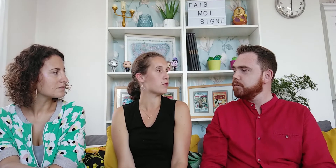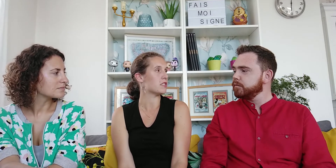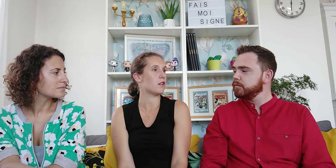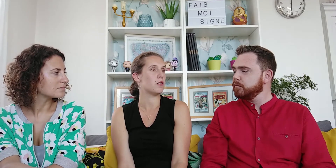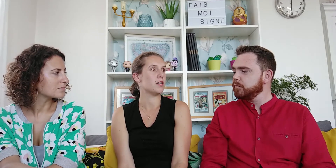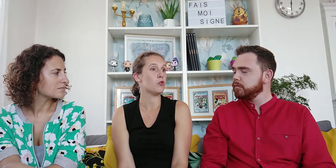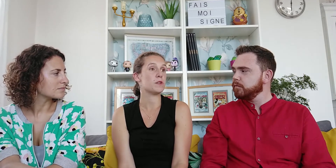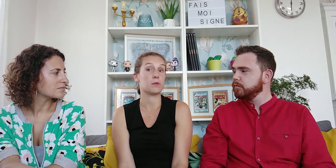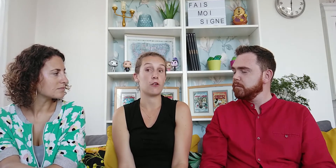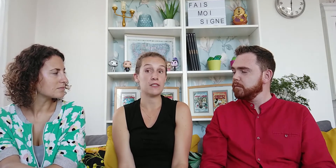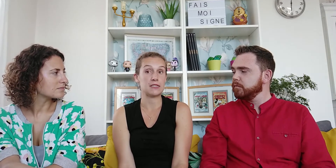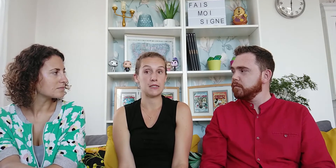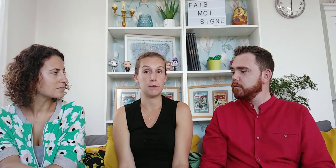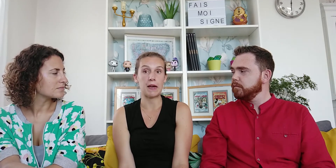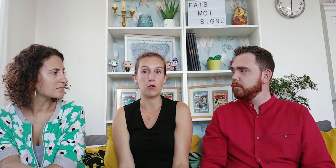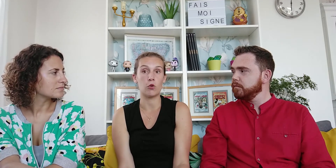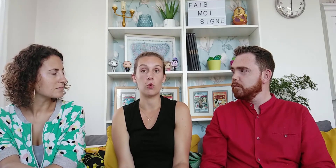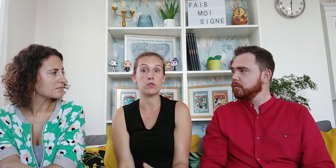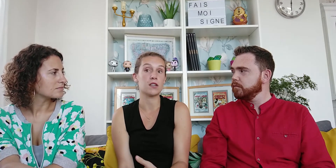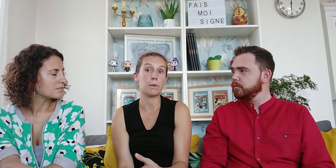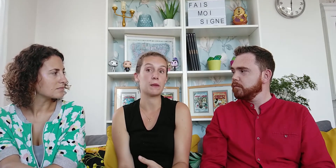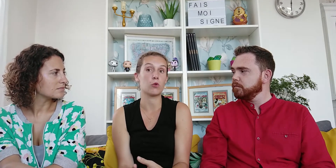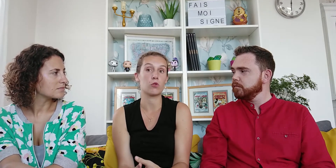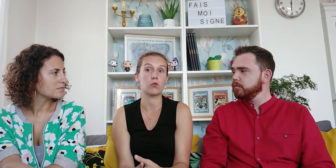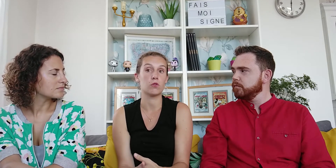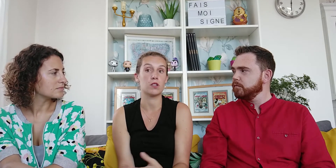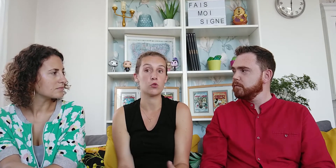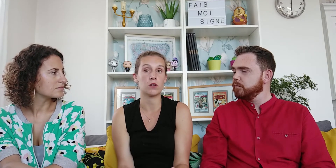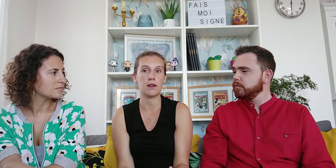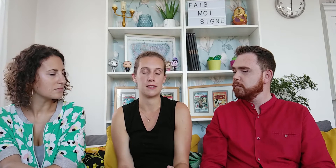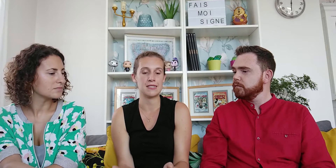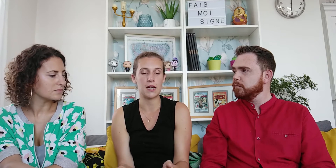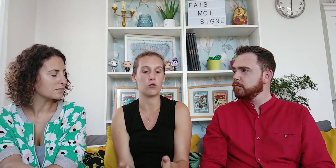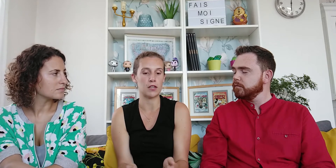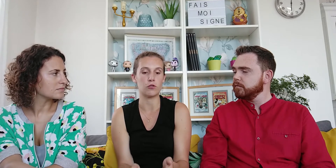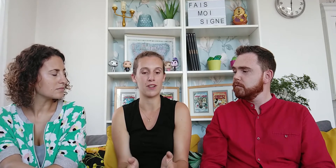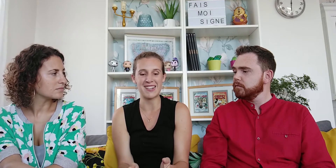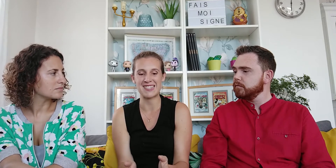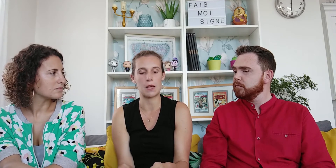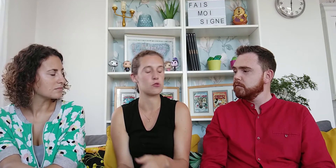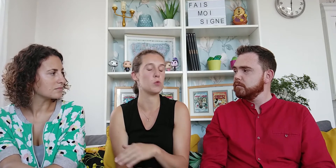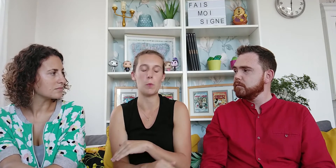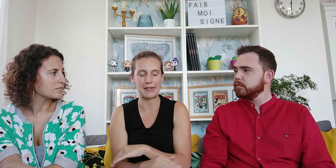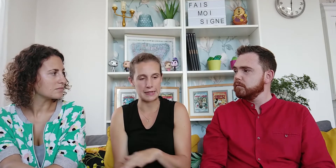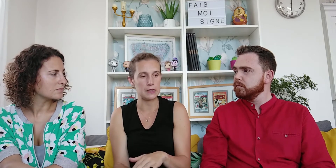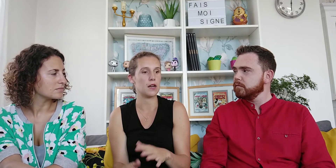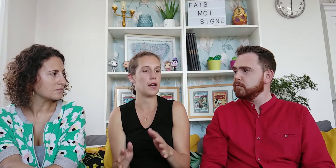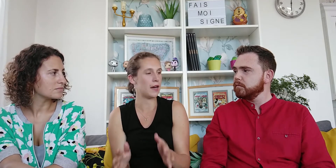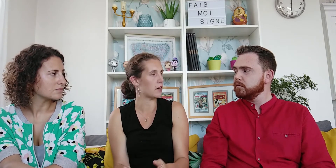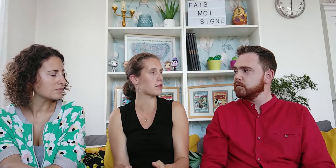dire les deux, mais en fait, ils parlent aussi rapidement que les autres. S'il y a un retard de langage, c'est absolument pas lié à la langue des